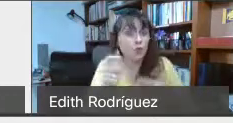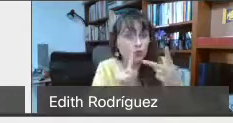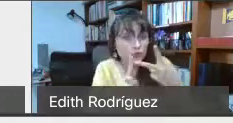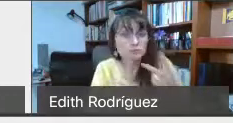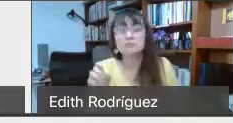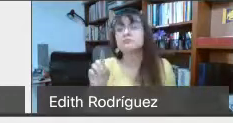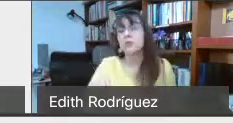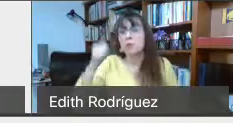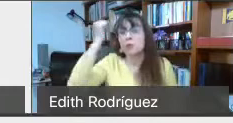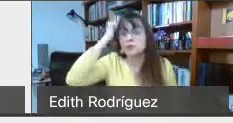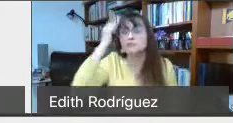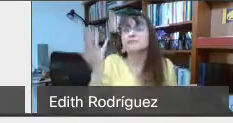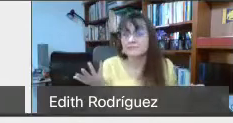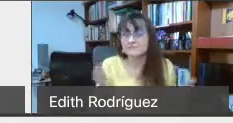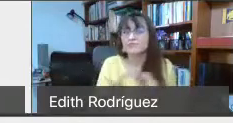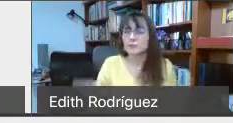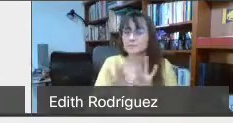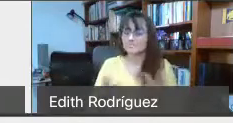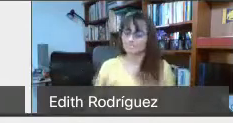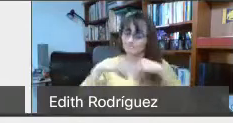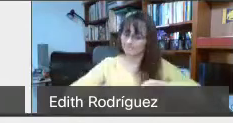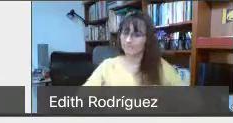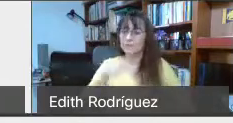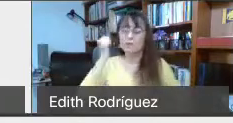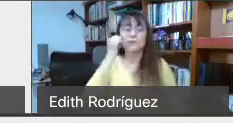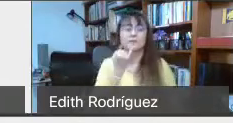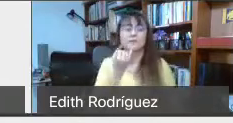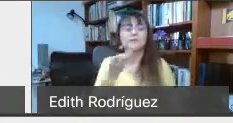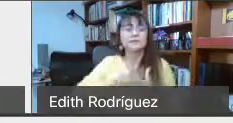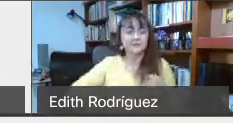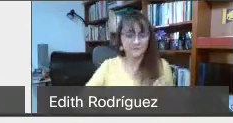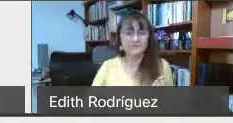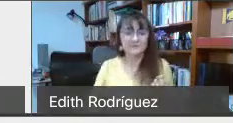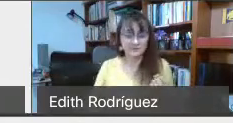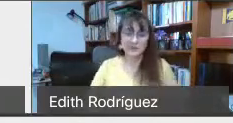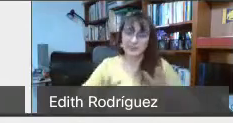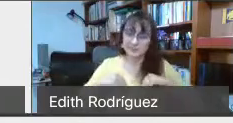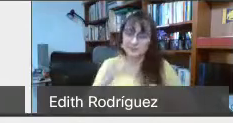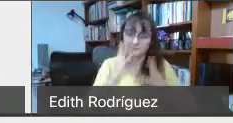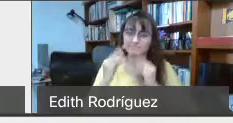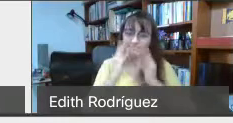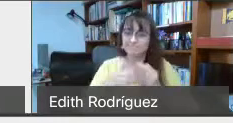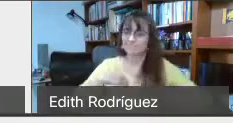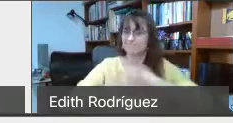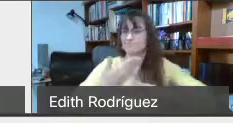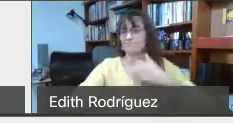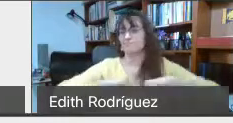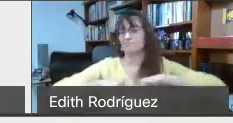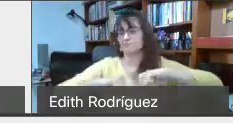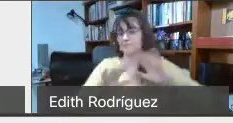un interés el aprender la lengua de señas. En el caso de los profesores, porque los profesores tienen que